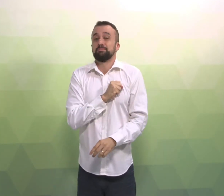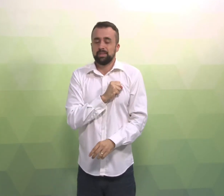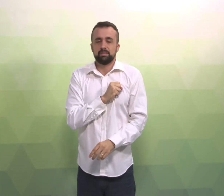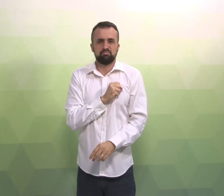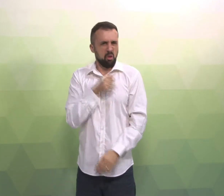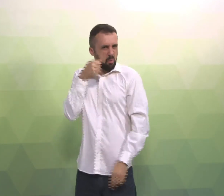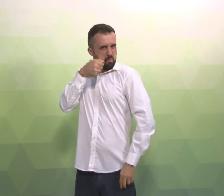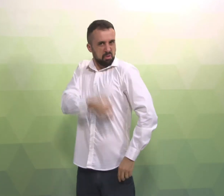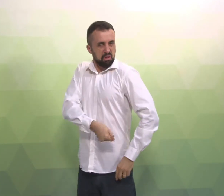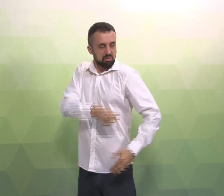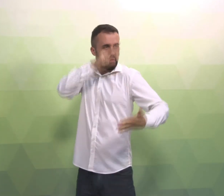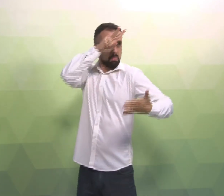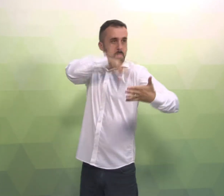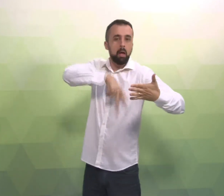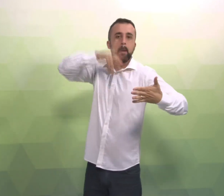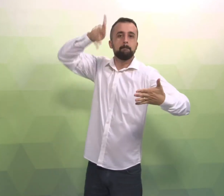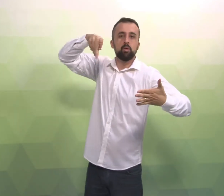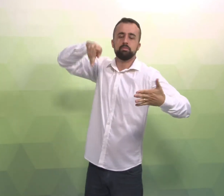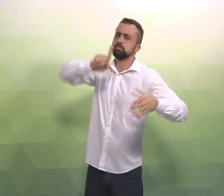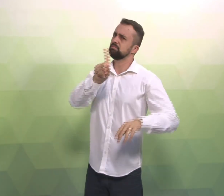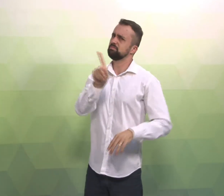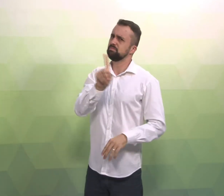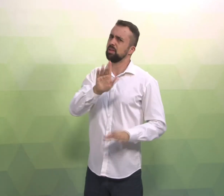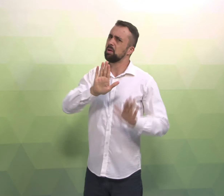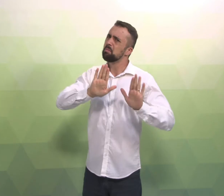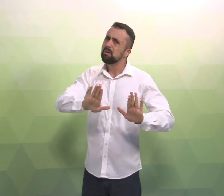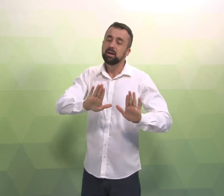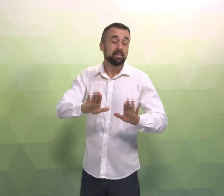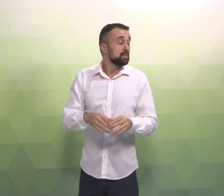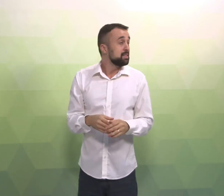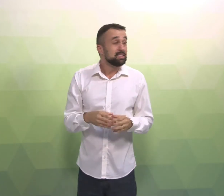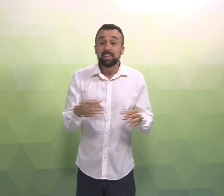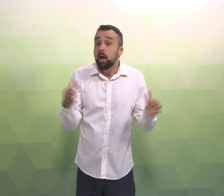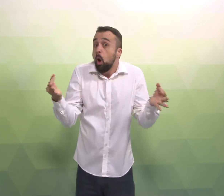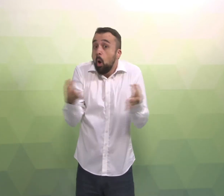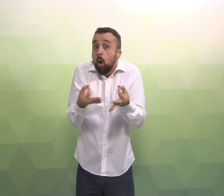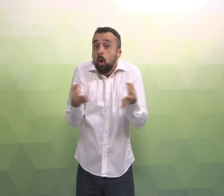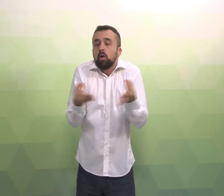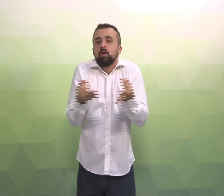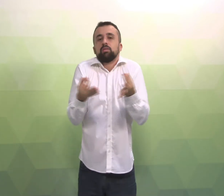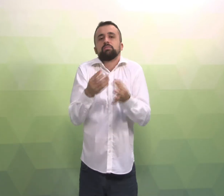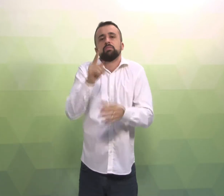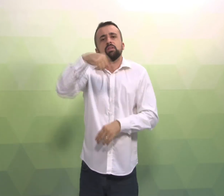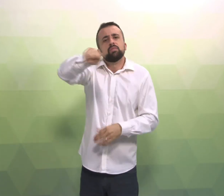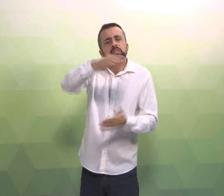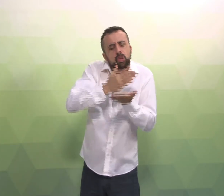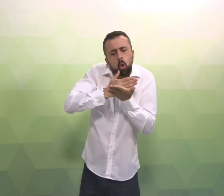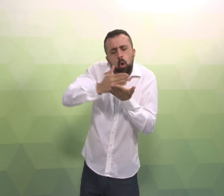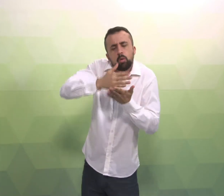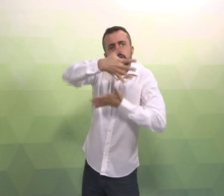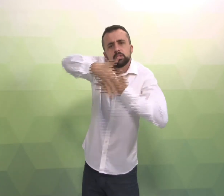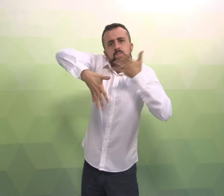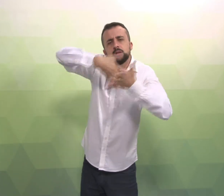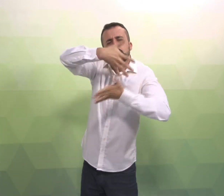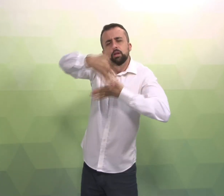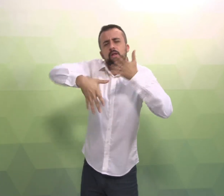amar também. Não é obrigatório assistir, nem vale nota, mas vale muito a pena para vocês que